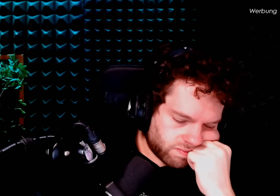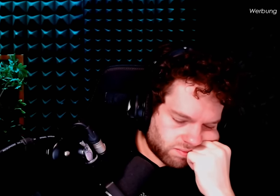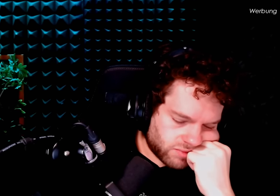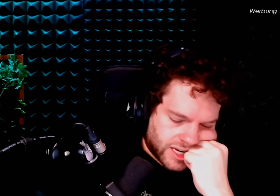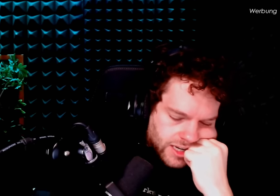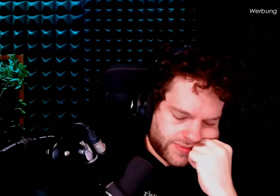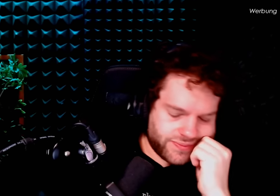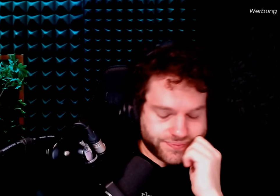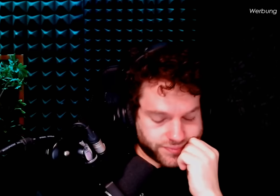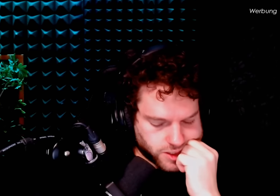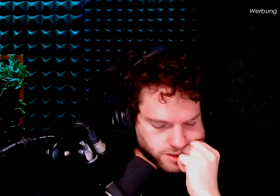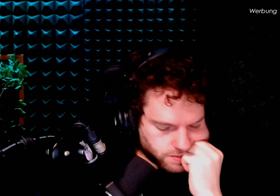Naja. Naja. Gut.